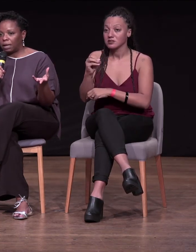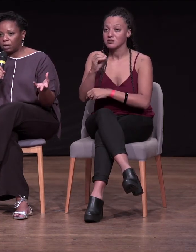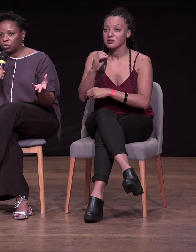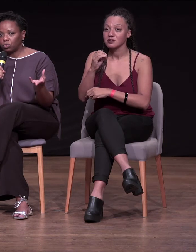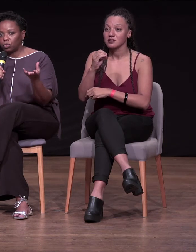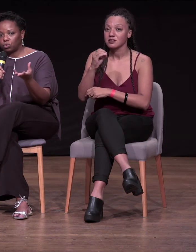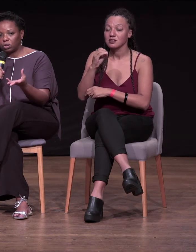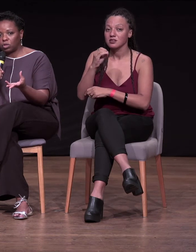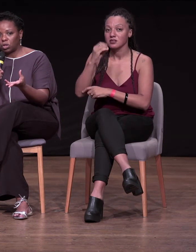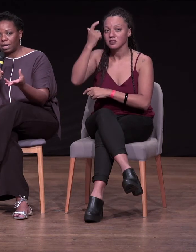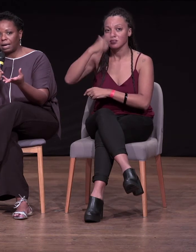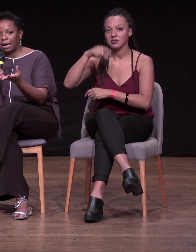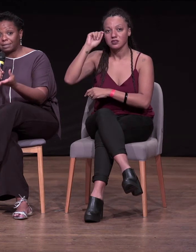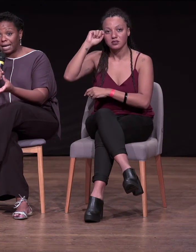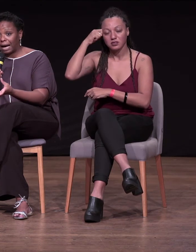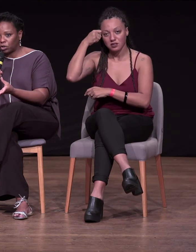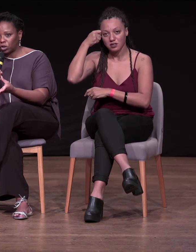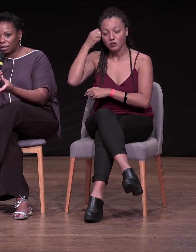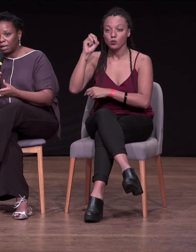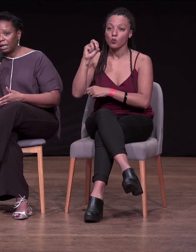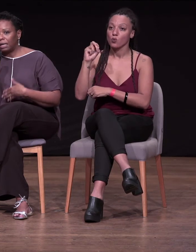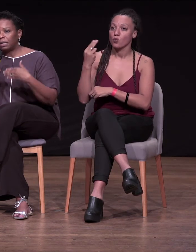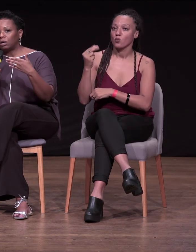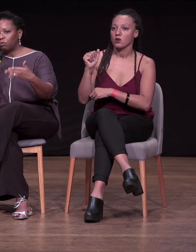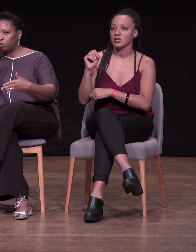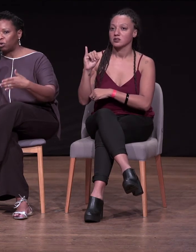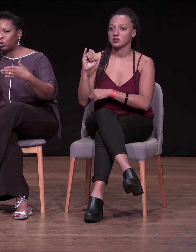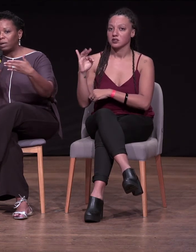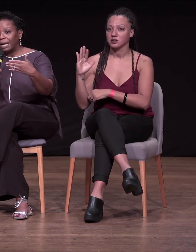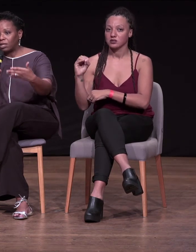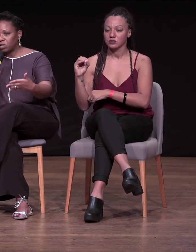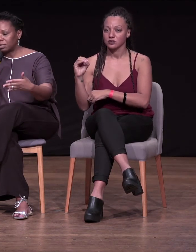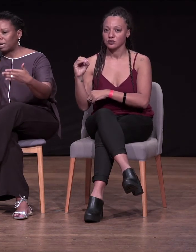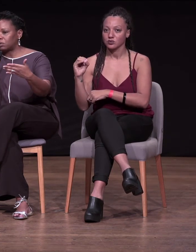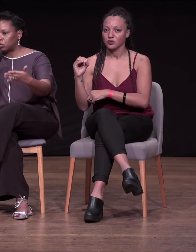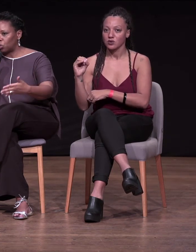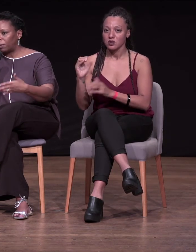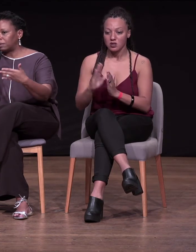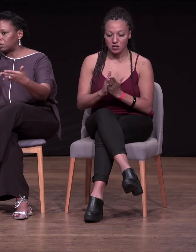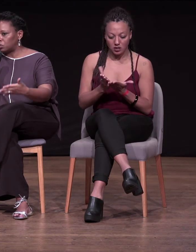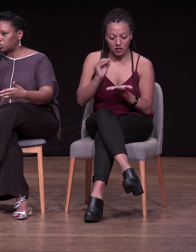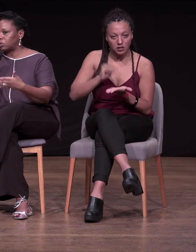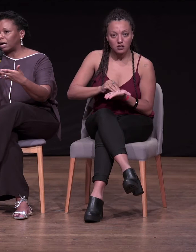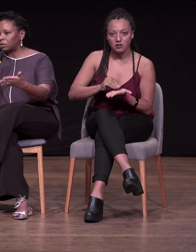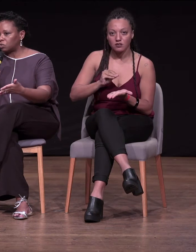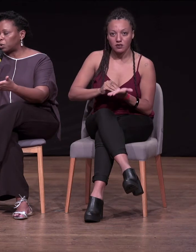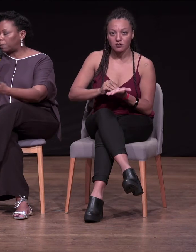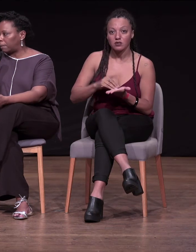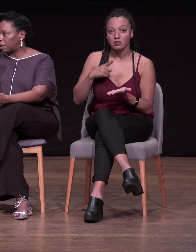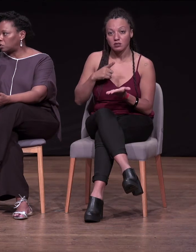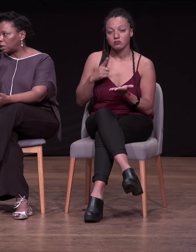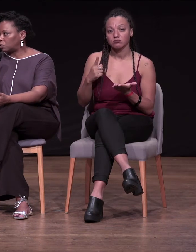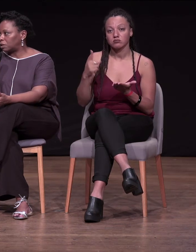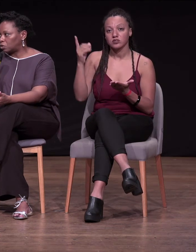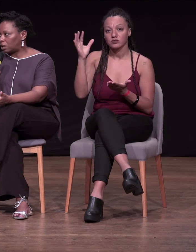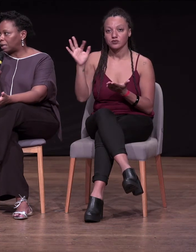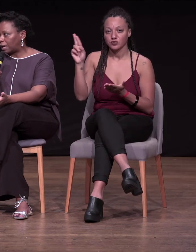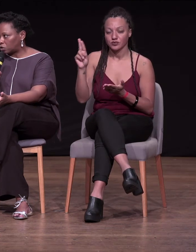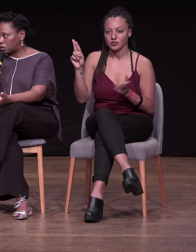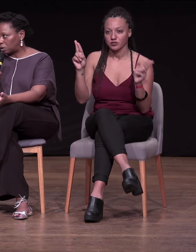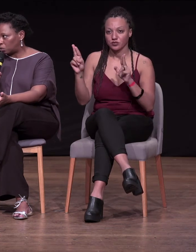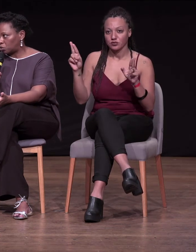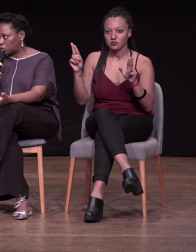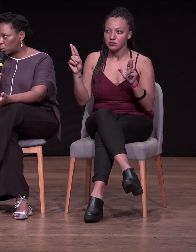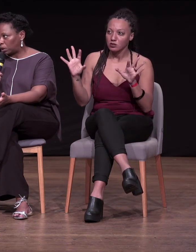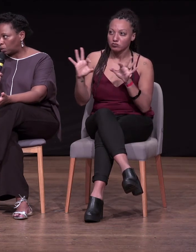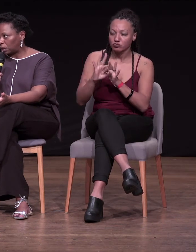sejam negros ou de origem asiática e que não foram registrados, documentados, estudados propriamente dentro da história da